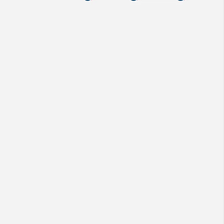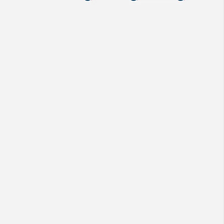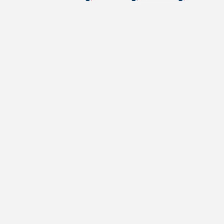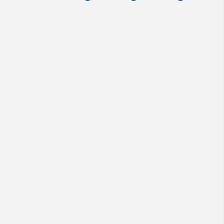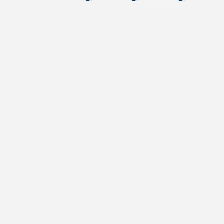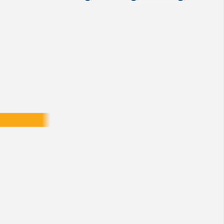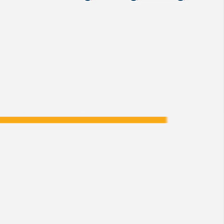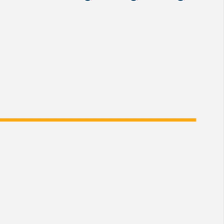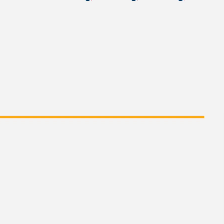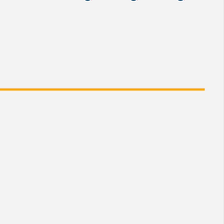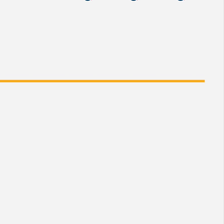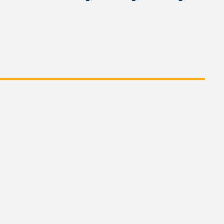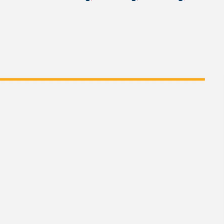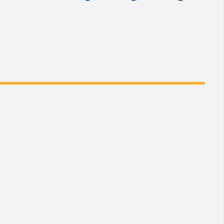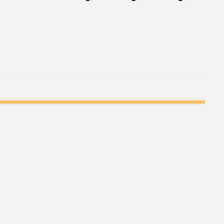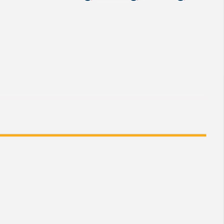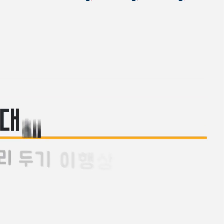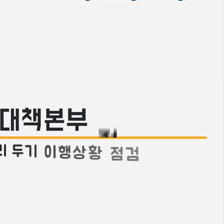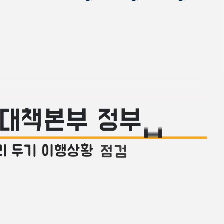드립니다.